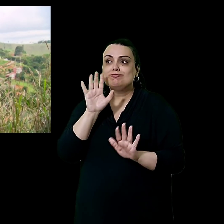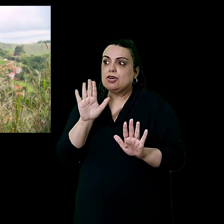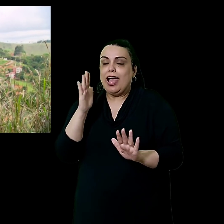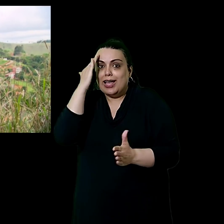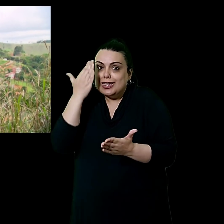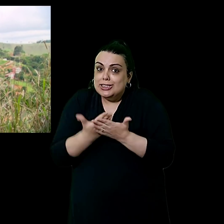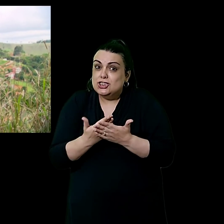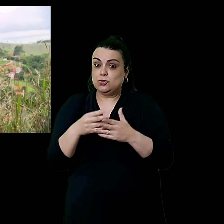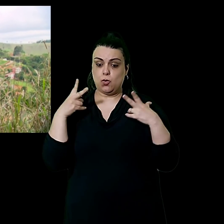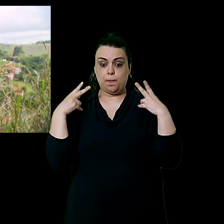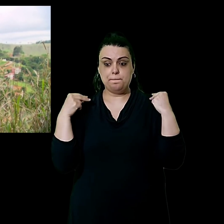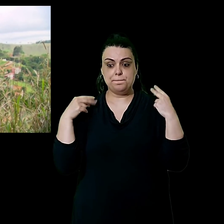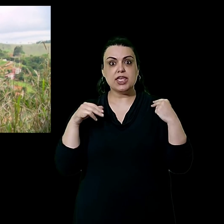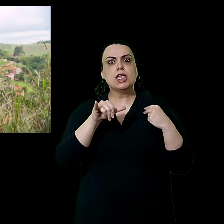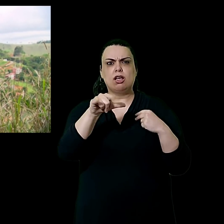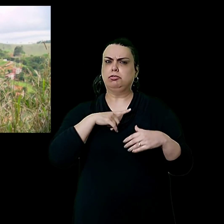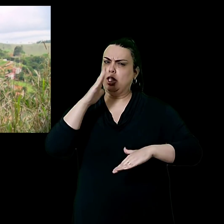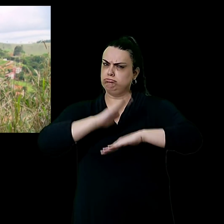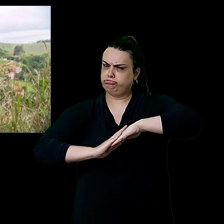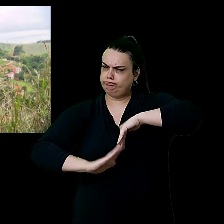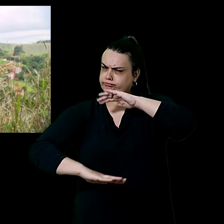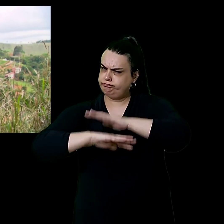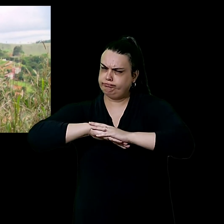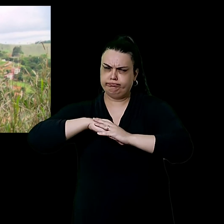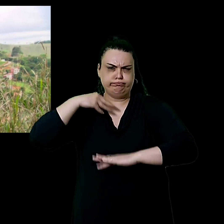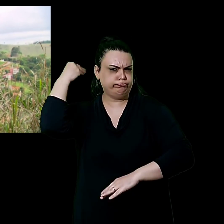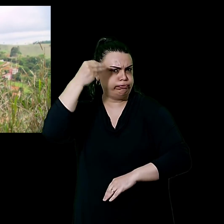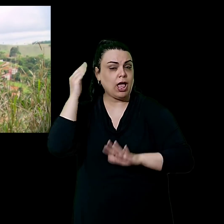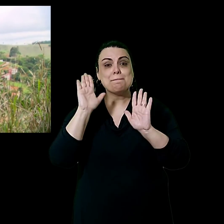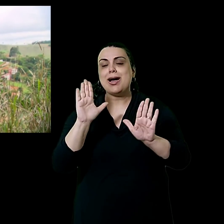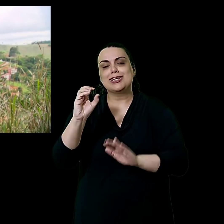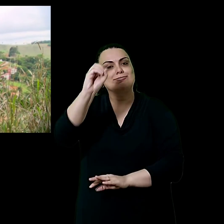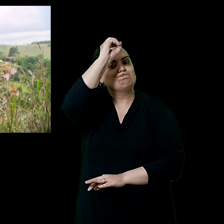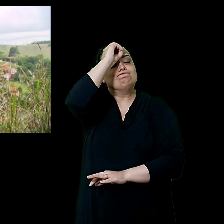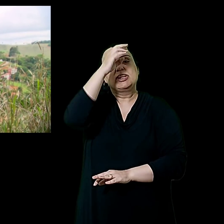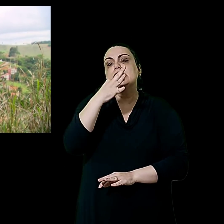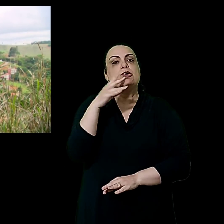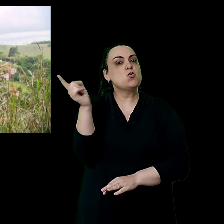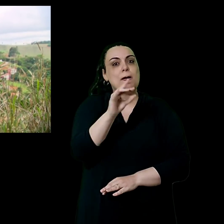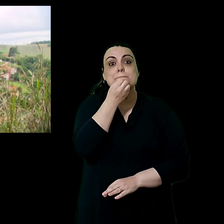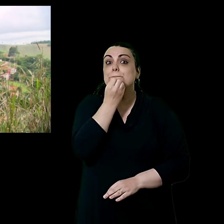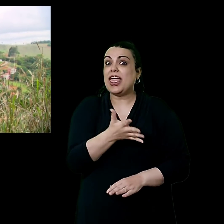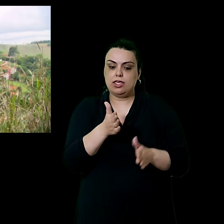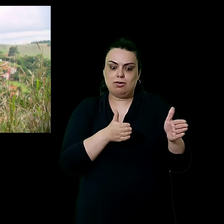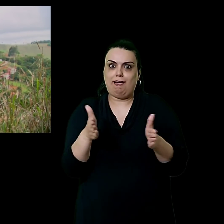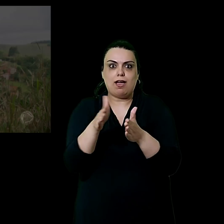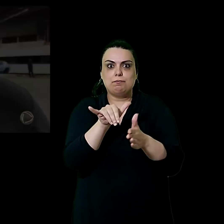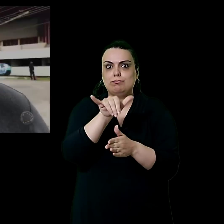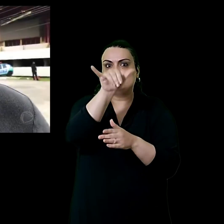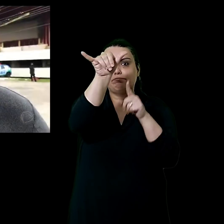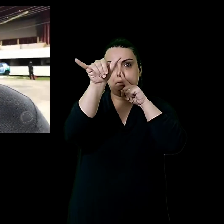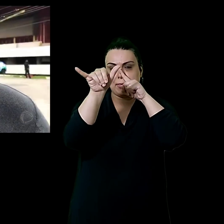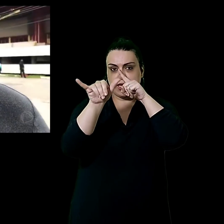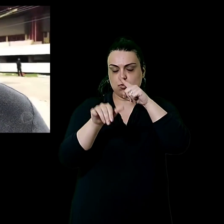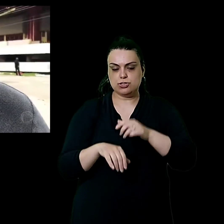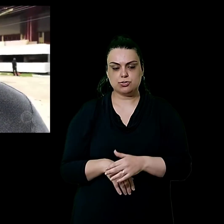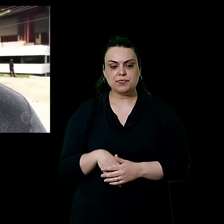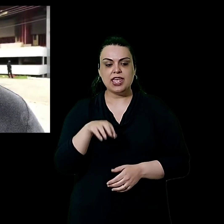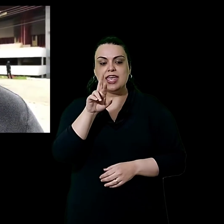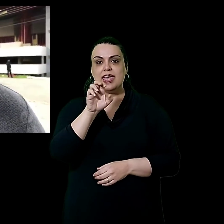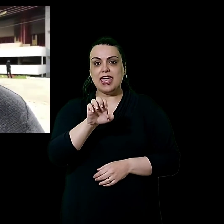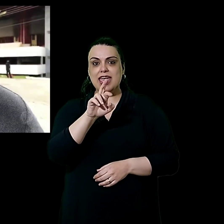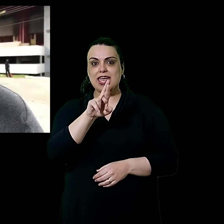que o piloto da artista, embora muito experiente, desconhecia o caminho e os perigos. Erickson